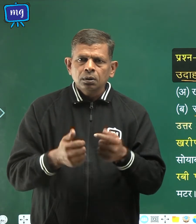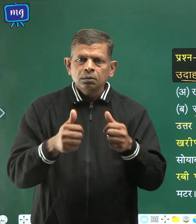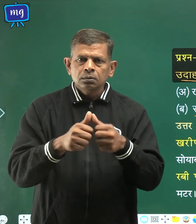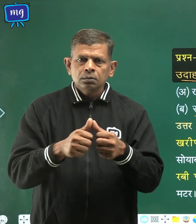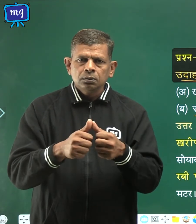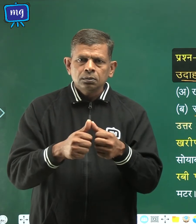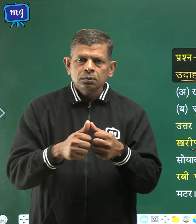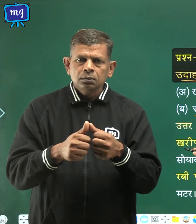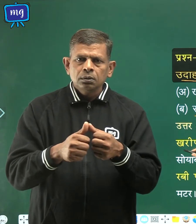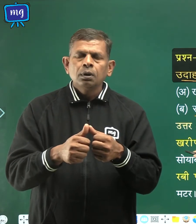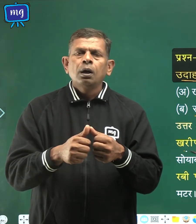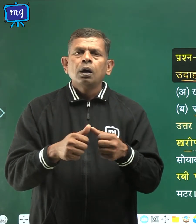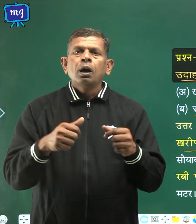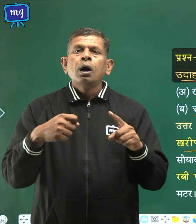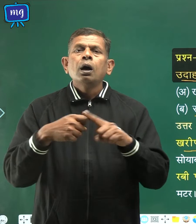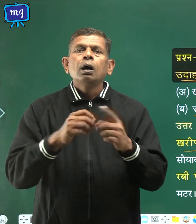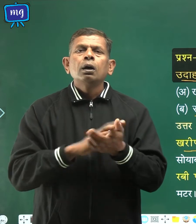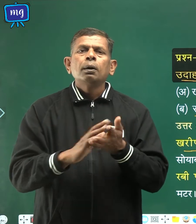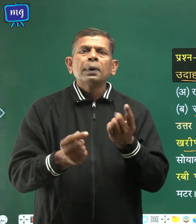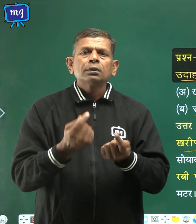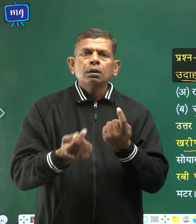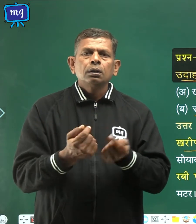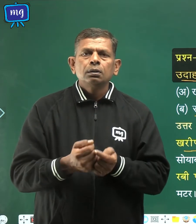उत्तर, खरीफ फसल।